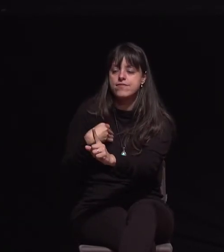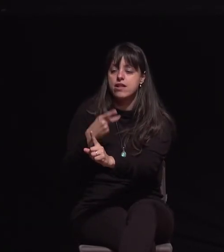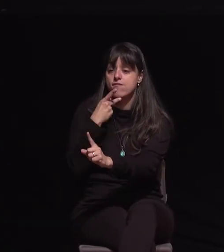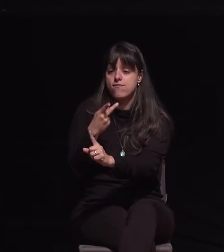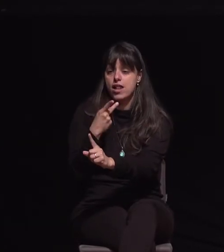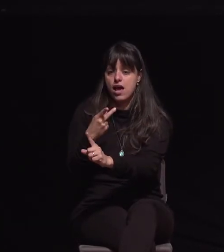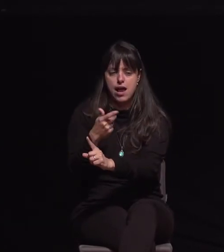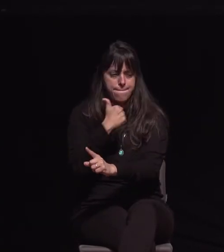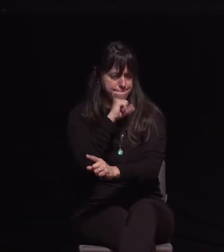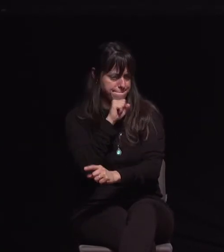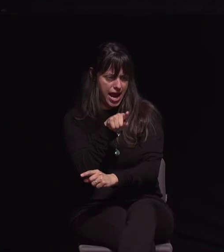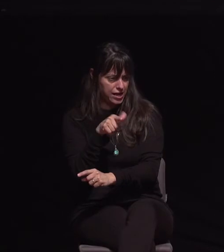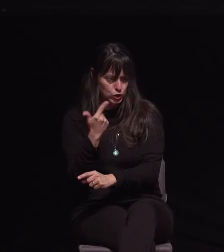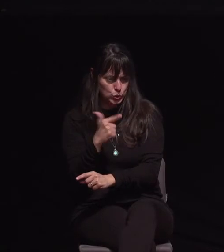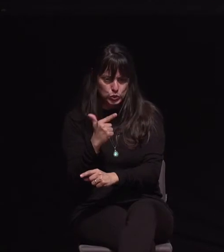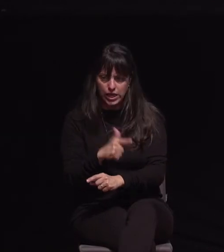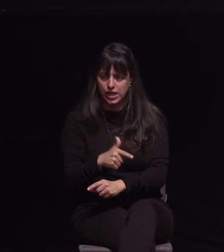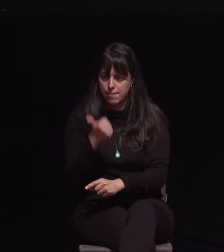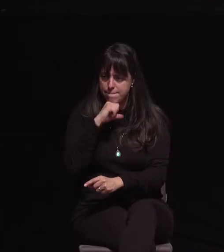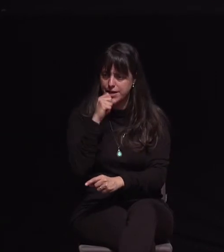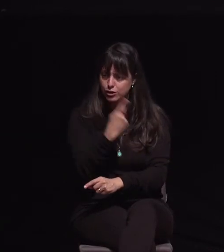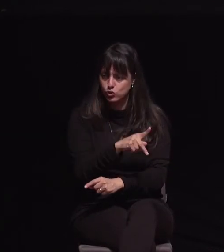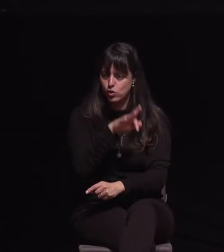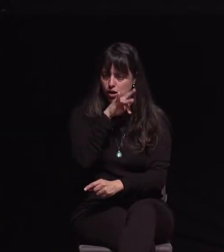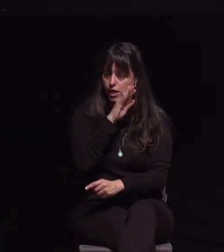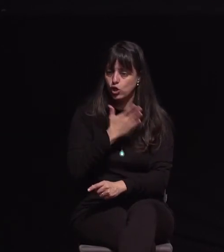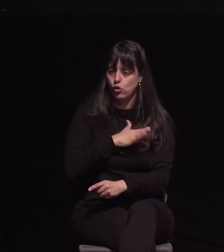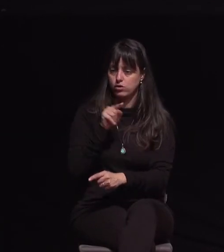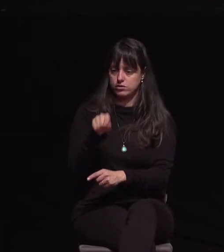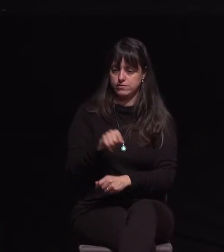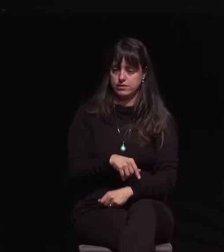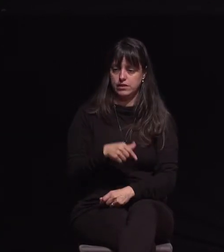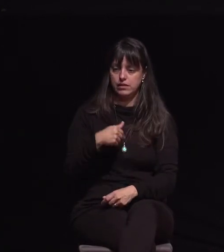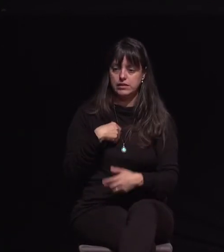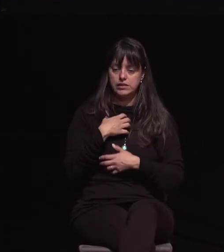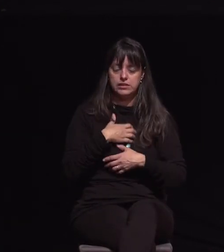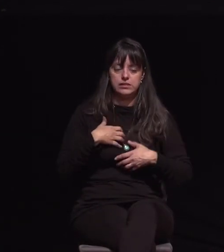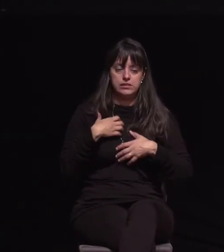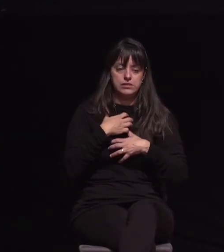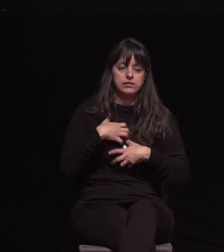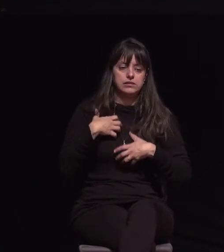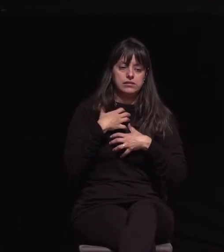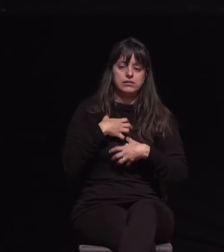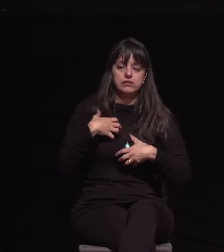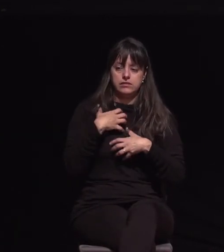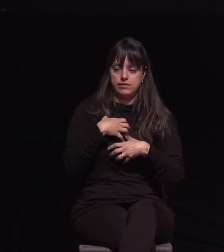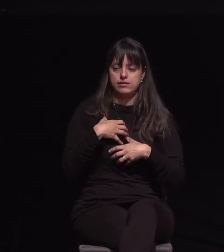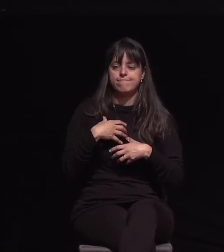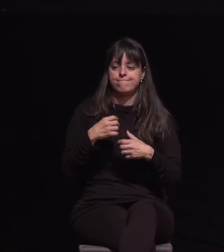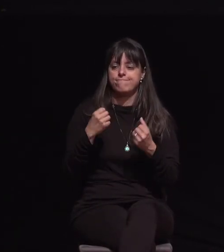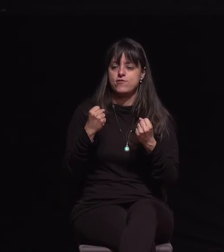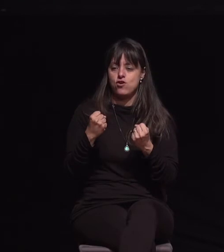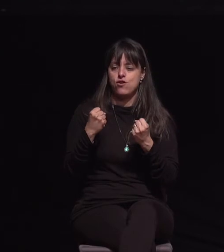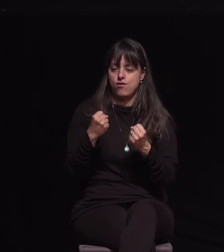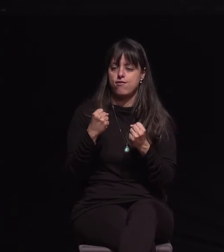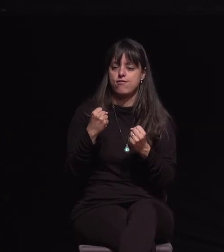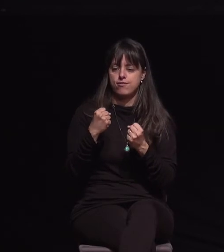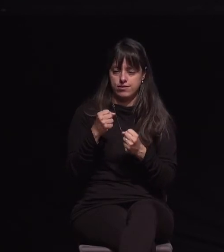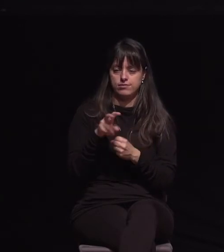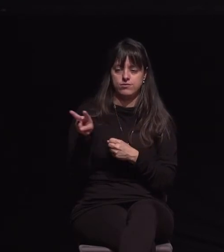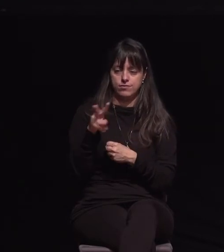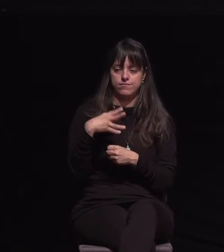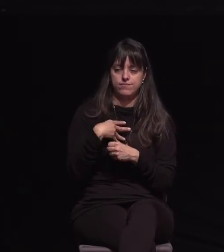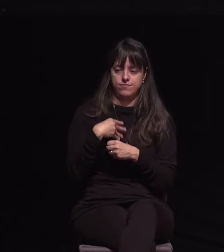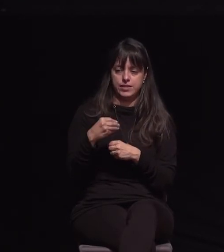não têm mãe, vocês não têm mãe, que sua mãe é uma terrorista e não gosta de vocês. E isso ficou muito forte neles.